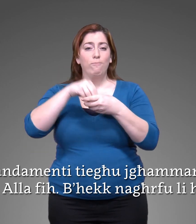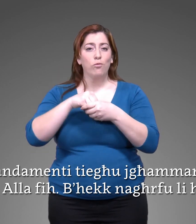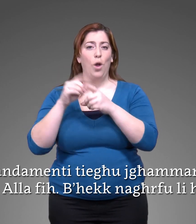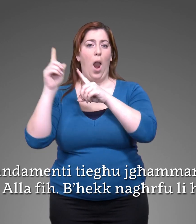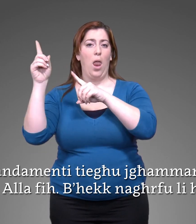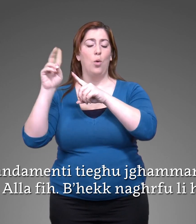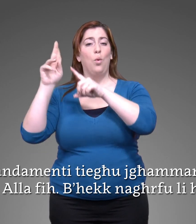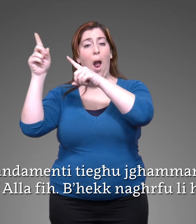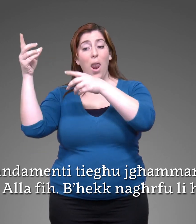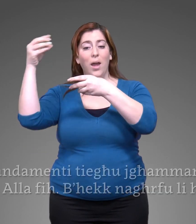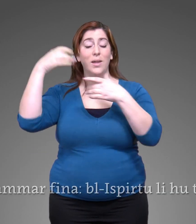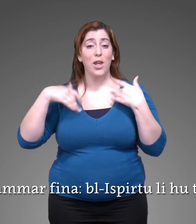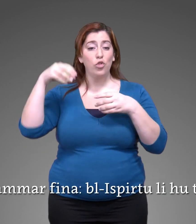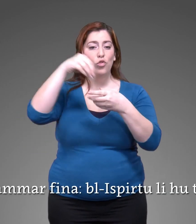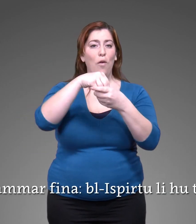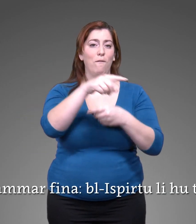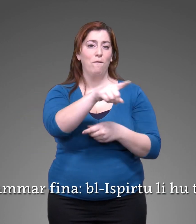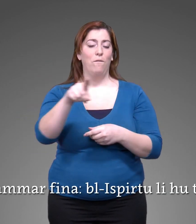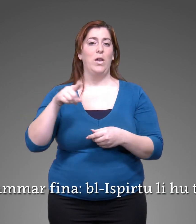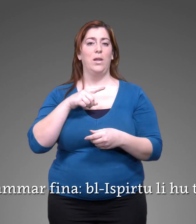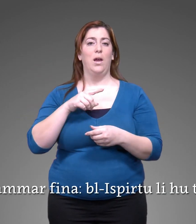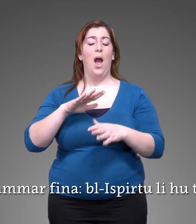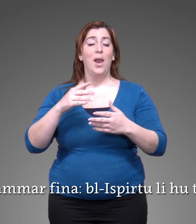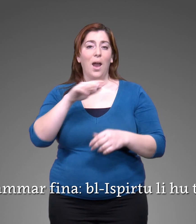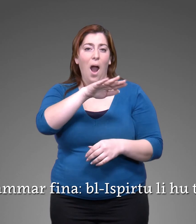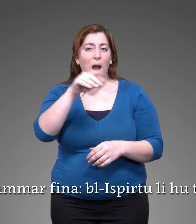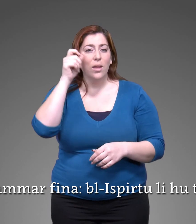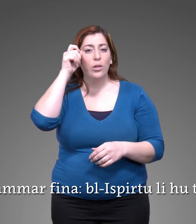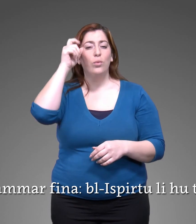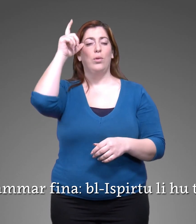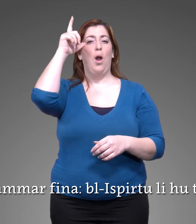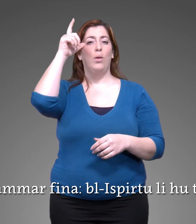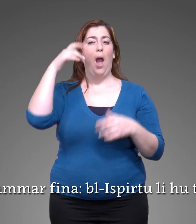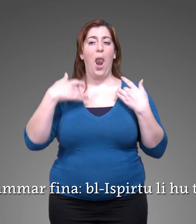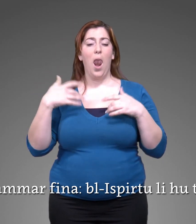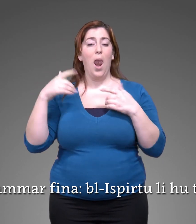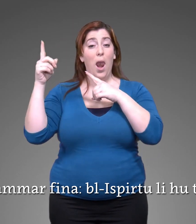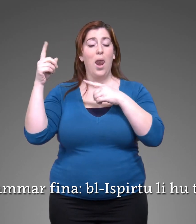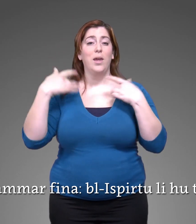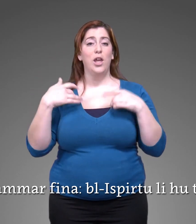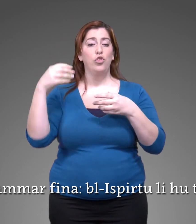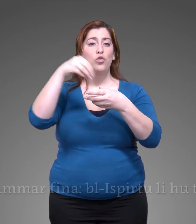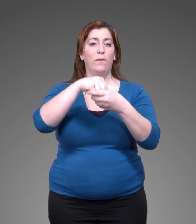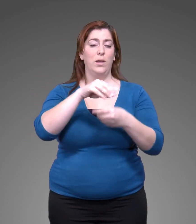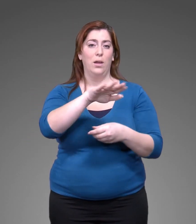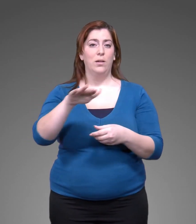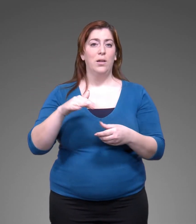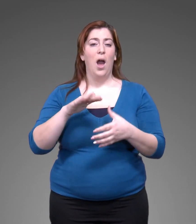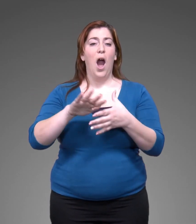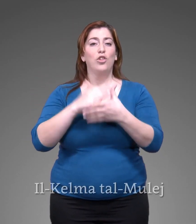Beħknar fu li ju Jammar fina Bli spirtu li ju taħna Il